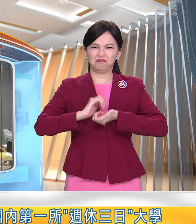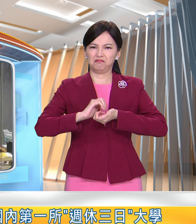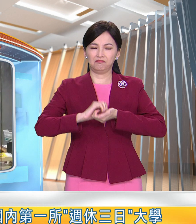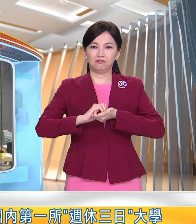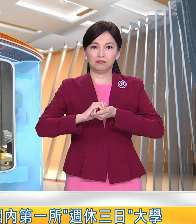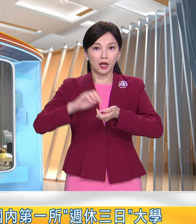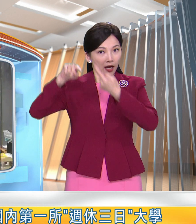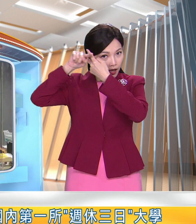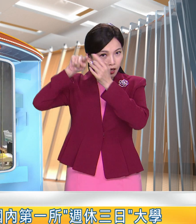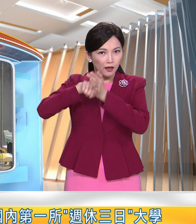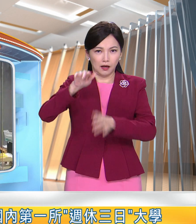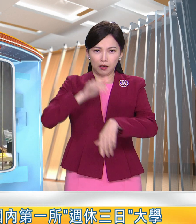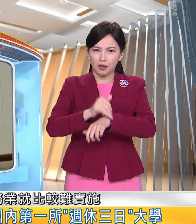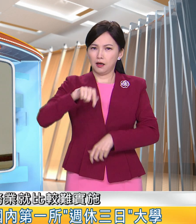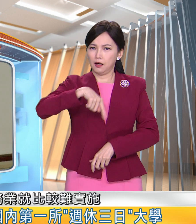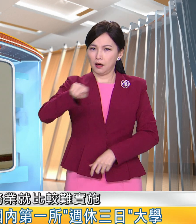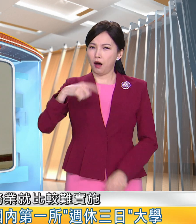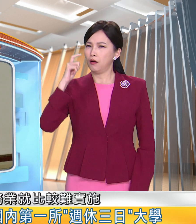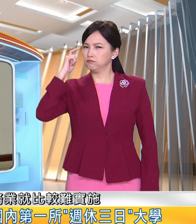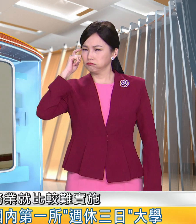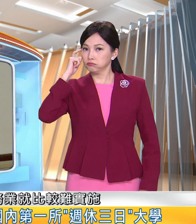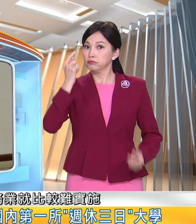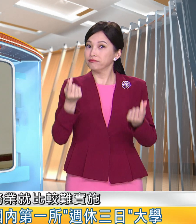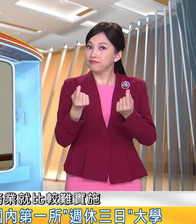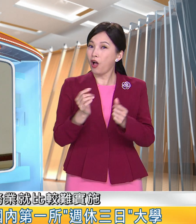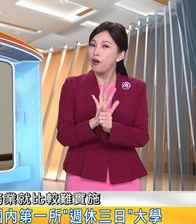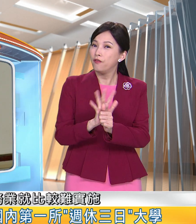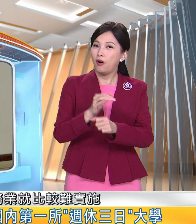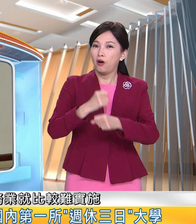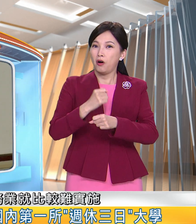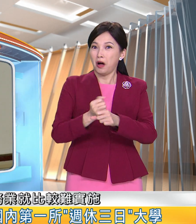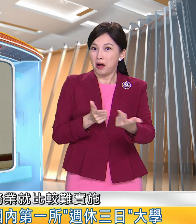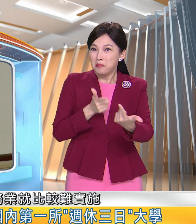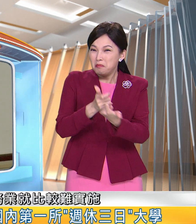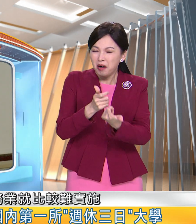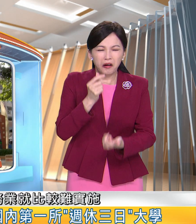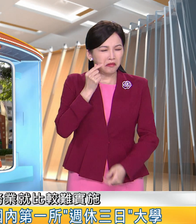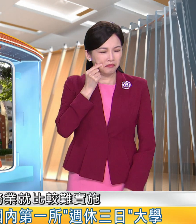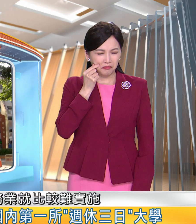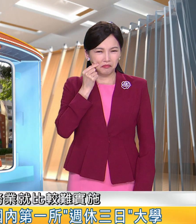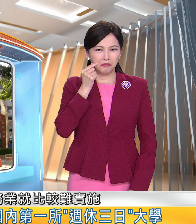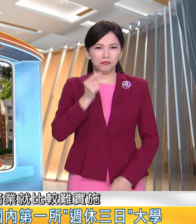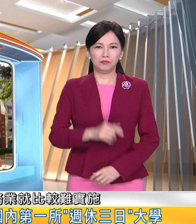日。专家认为，像是服务业就比较难实施。